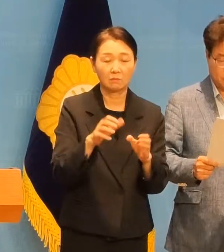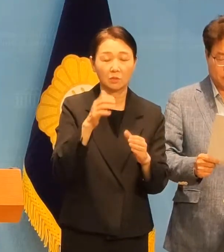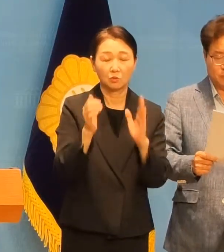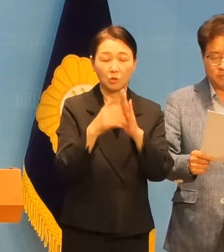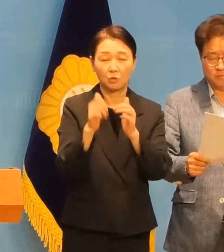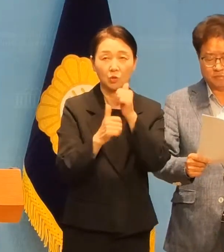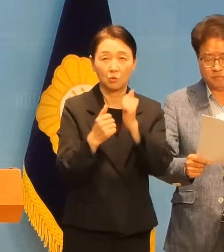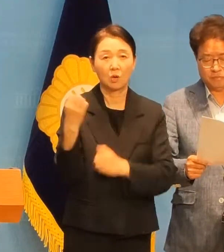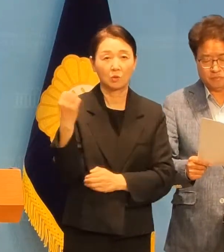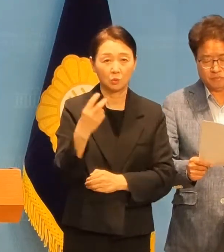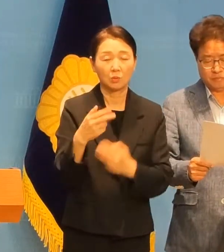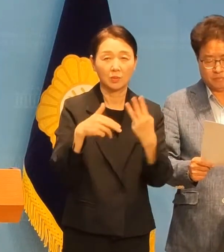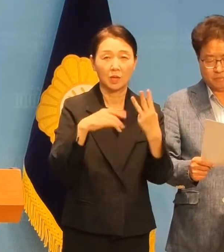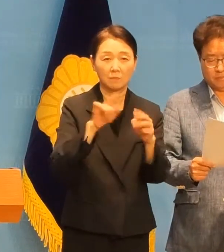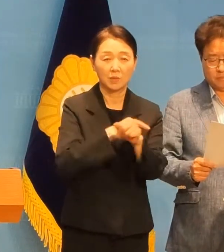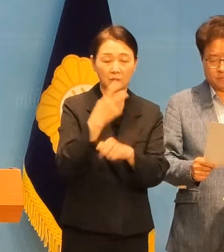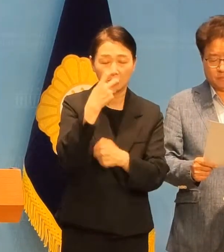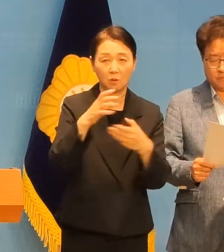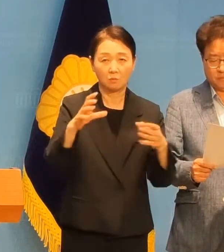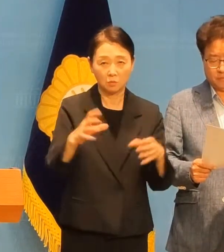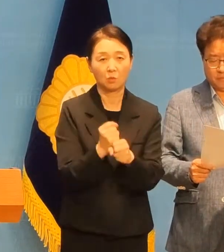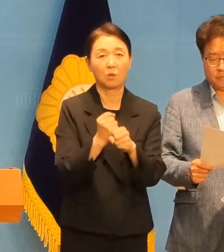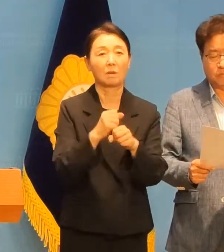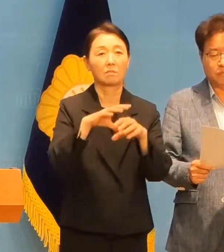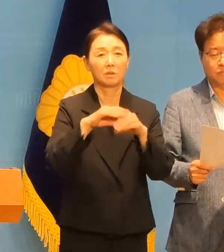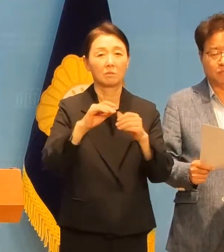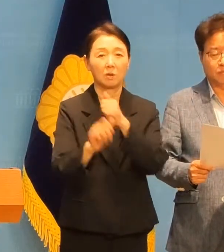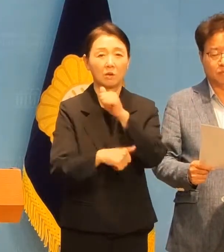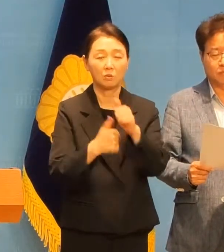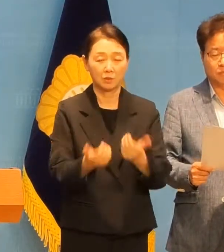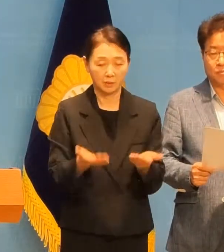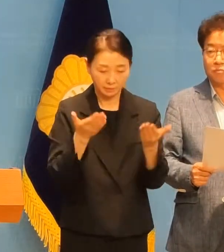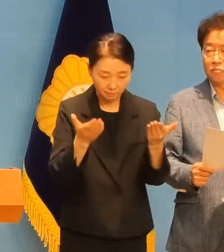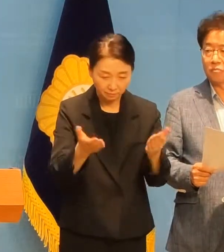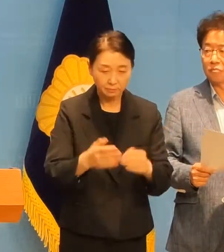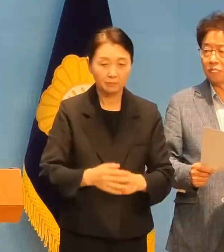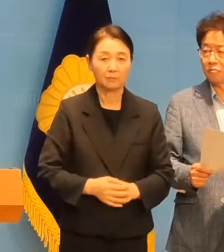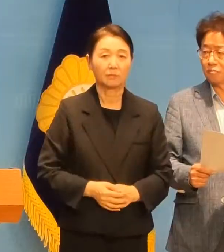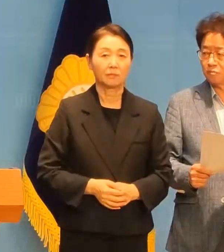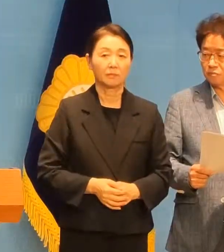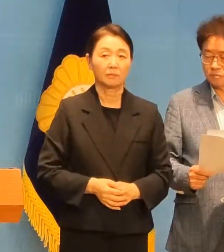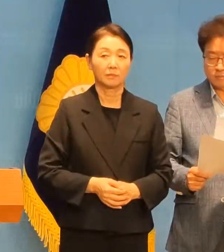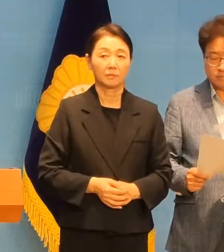및 3대 특검 종합대응특별위원회 일동.